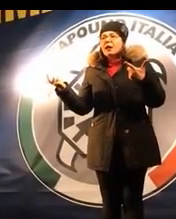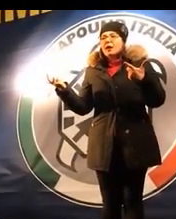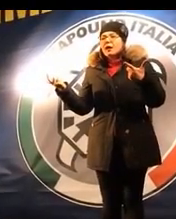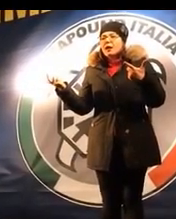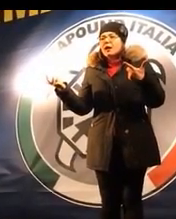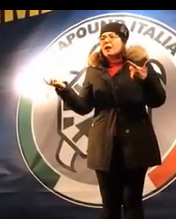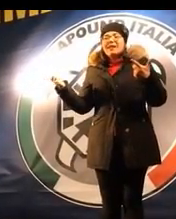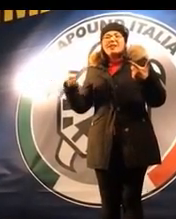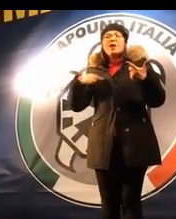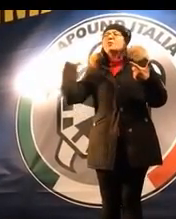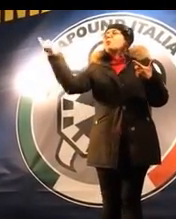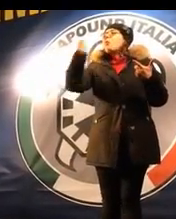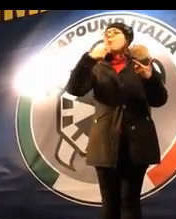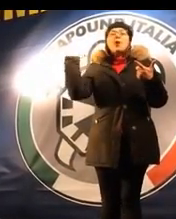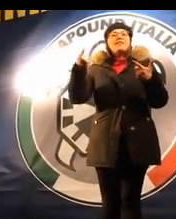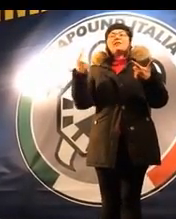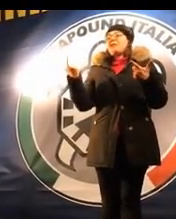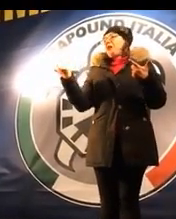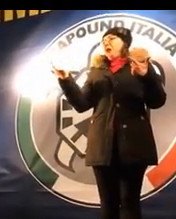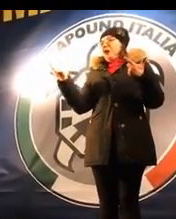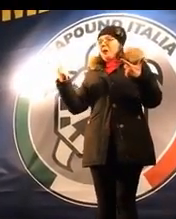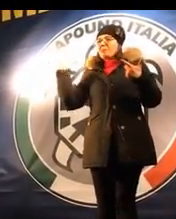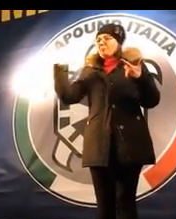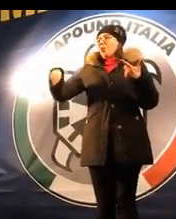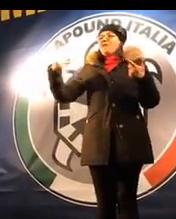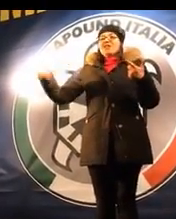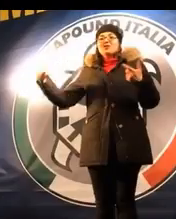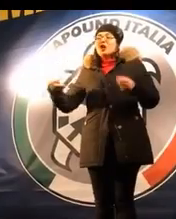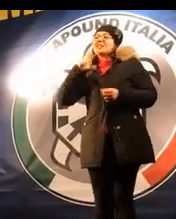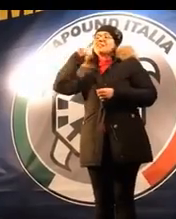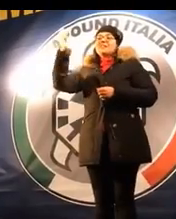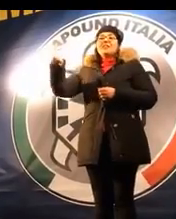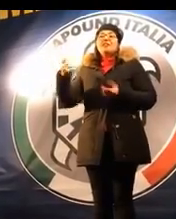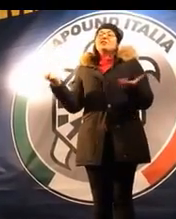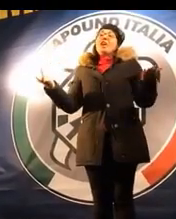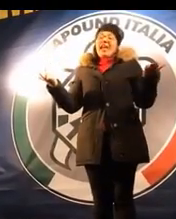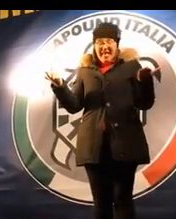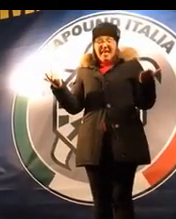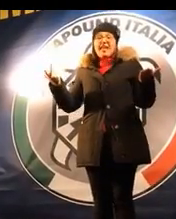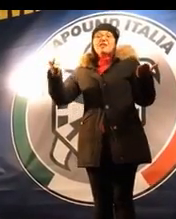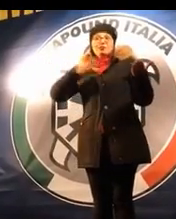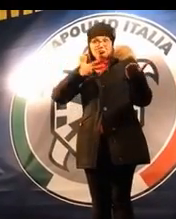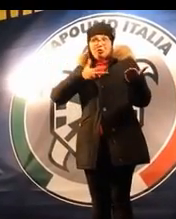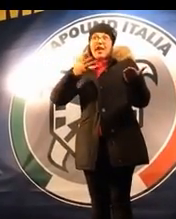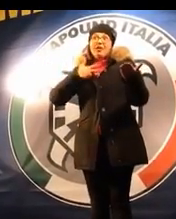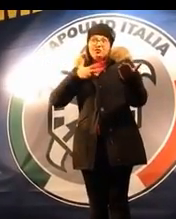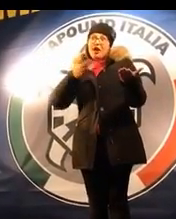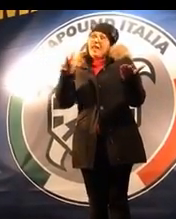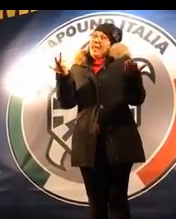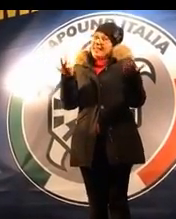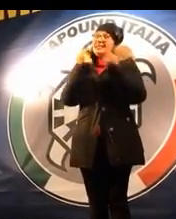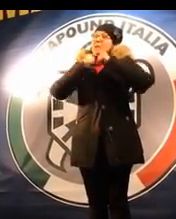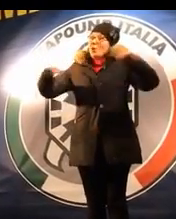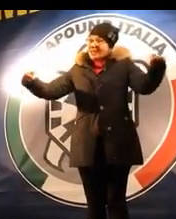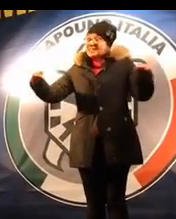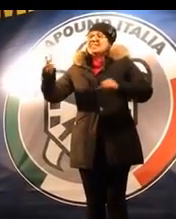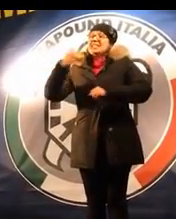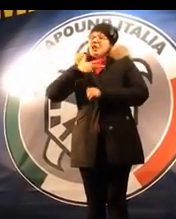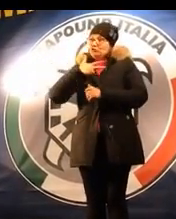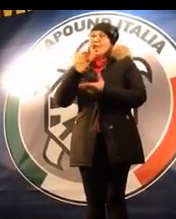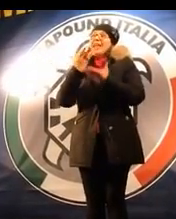professionisti che vorrebbero insegnare a noi la democrazia e il pluralismo si sono guardati bene di invitare anche solo una volta